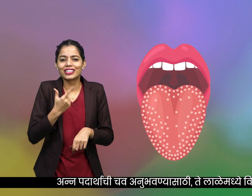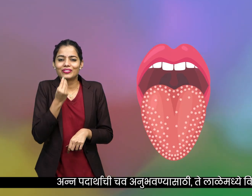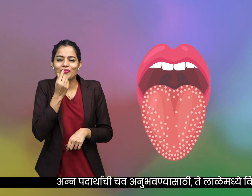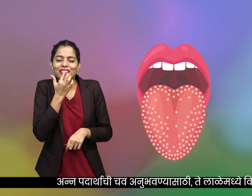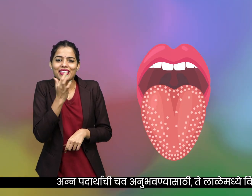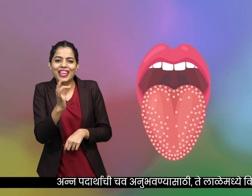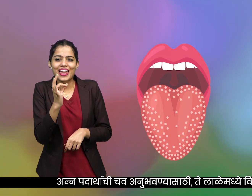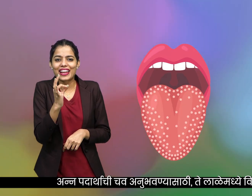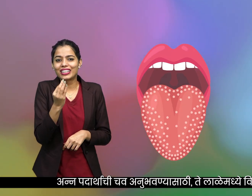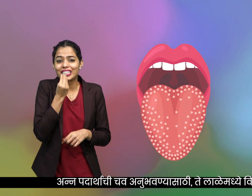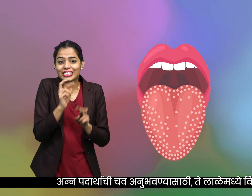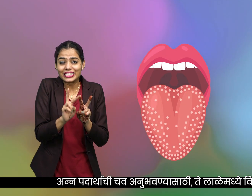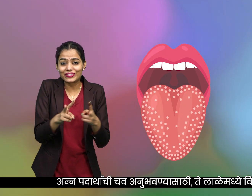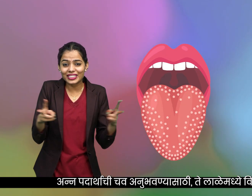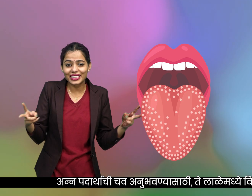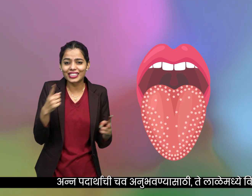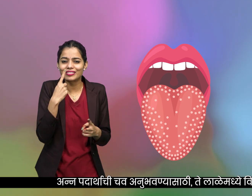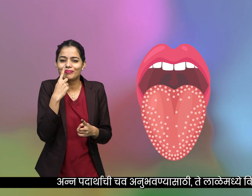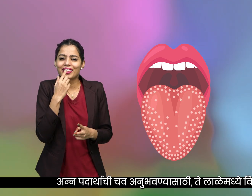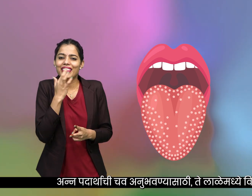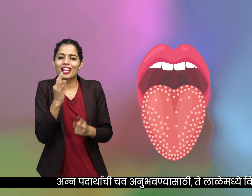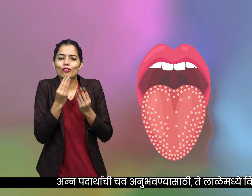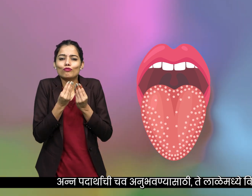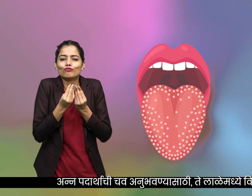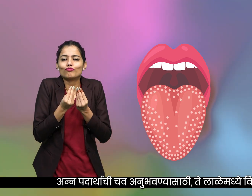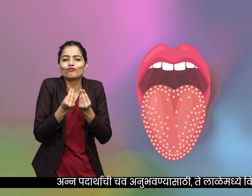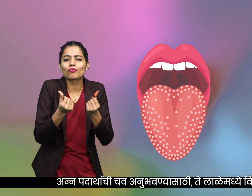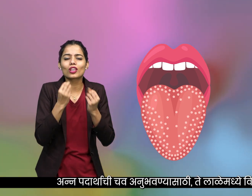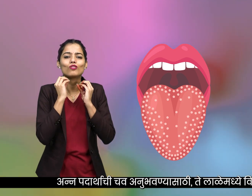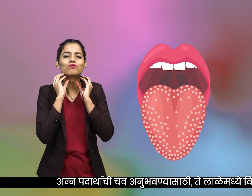अन्नपदार्थाची चव अनुभवण्यासाठी ते लाळेमध्ये विरघळले पाहिजे.